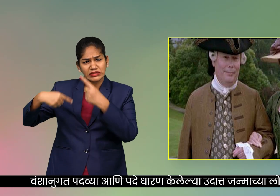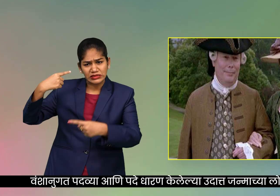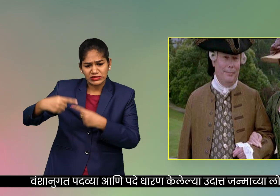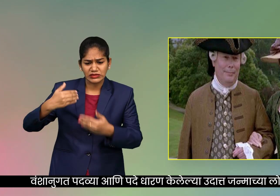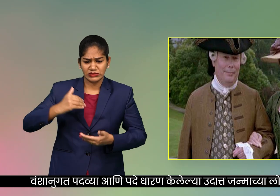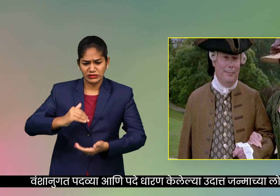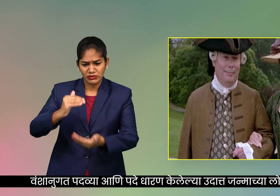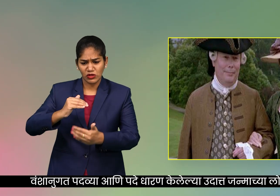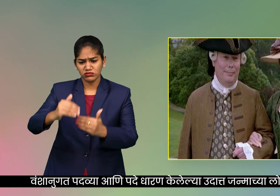समावेश असतो.